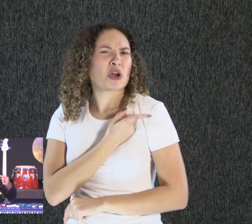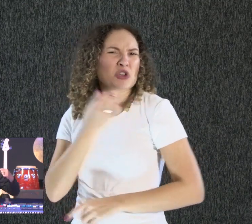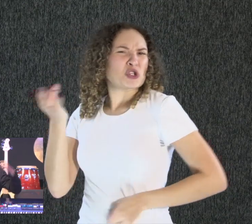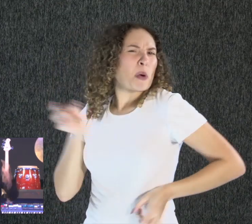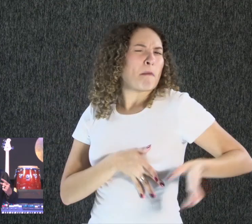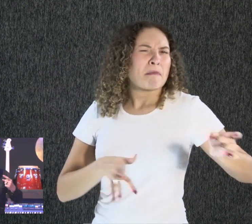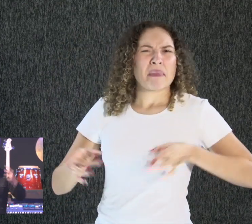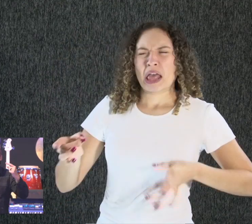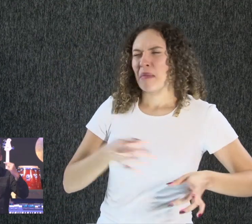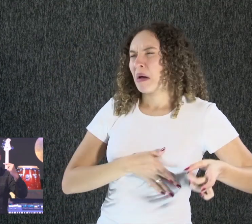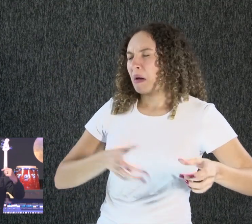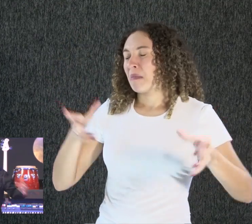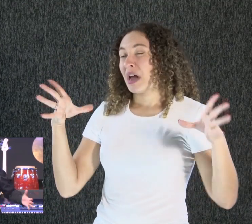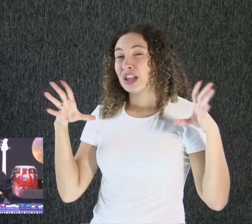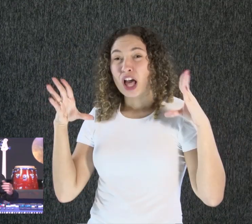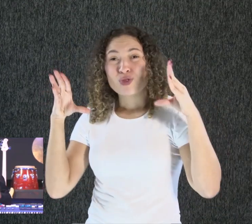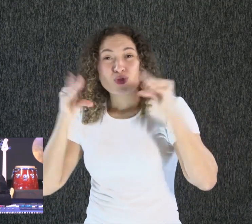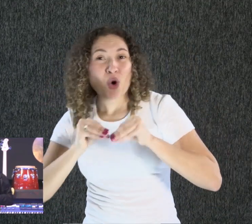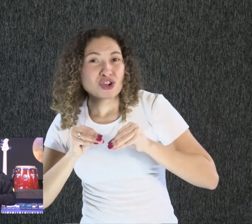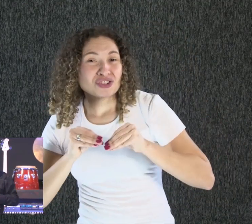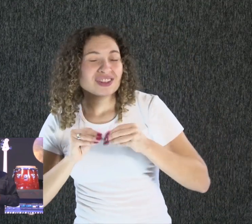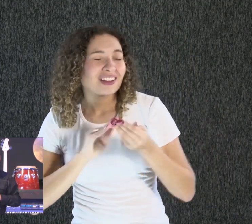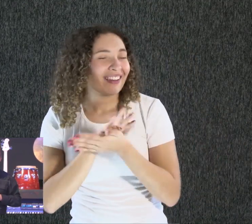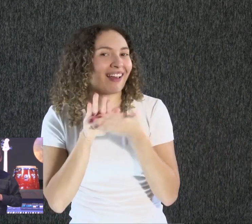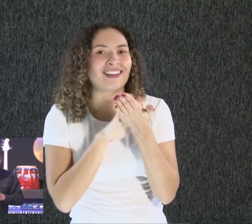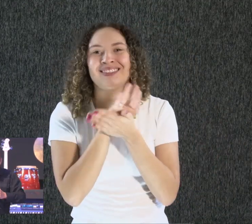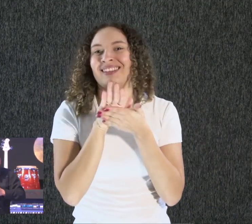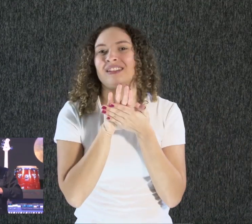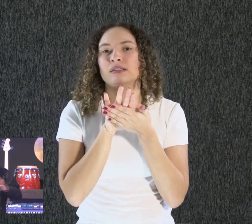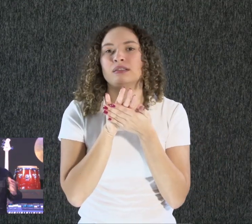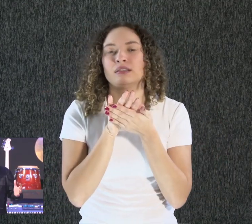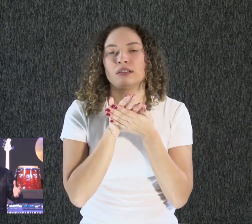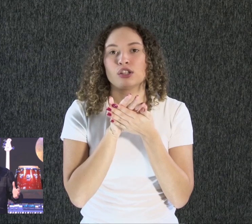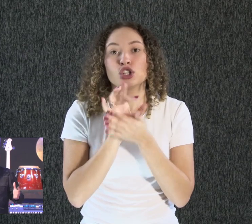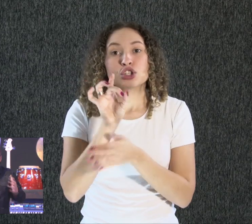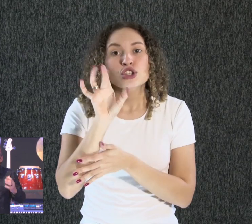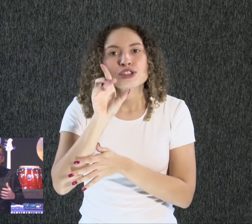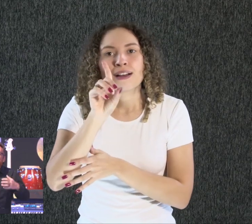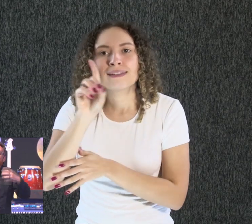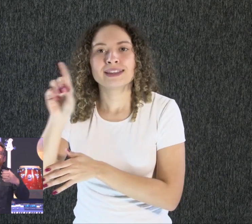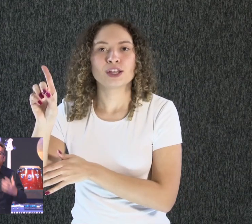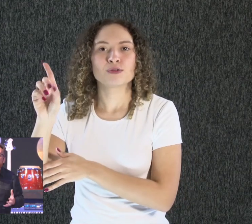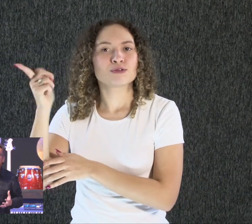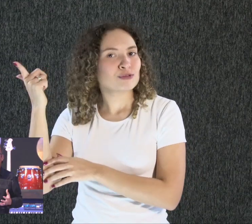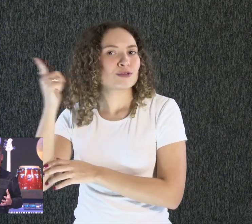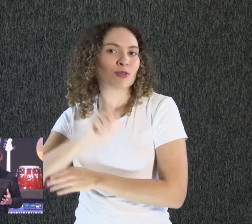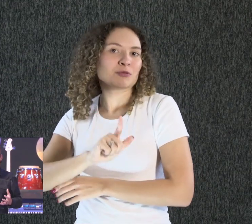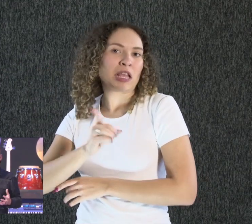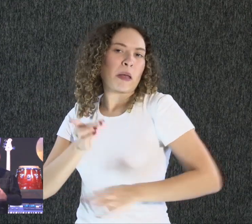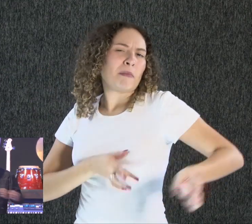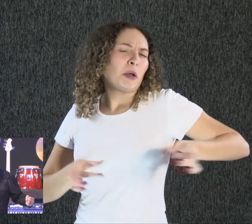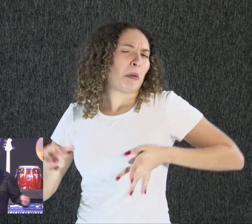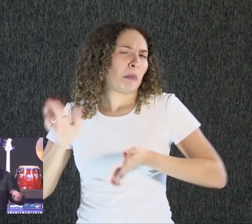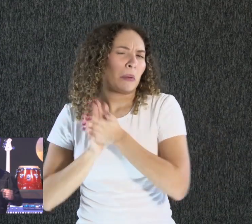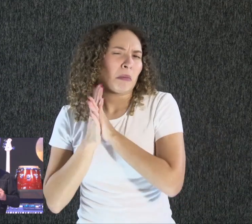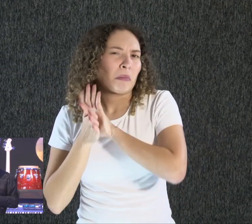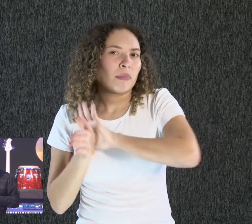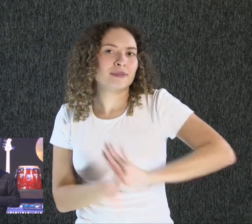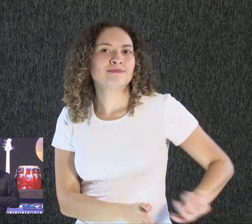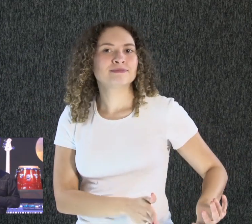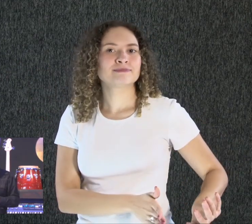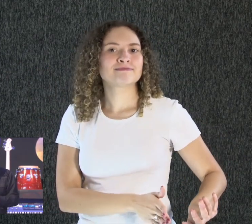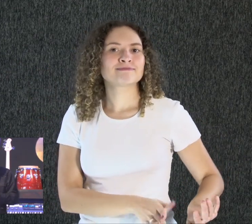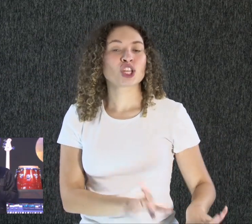não temeremos o pavor da noite. Não temeremos. Gente, é só Deus para tirar o medo da